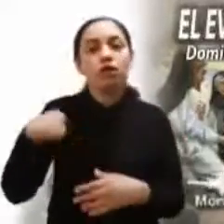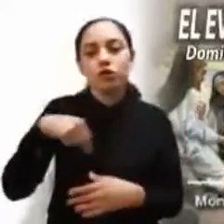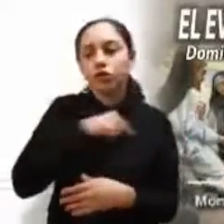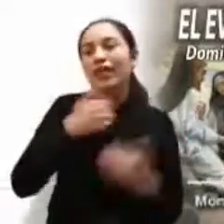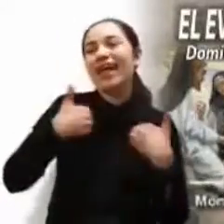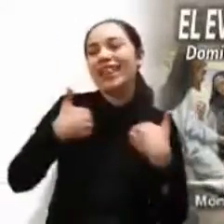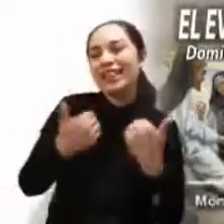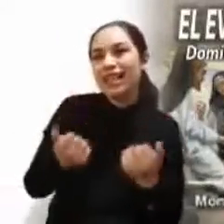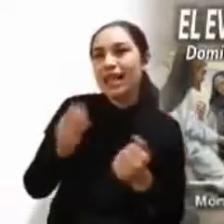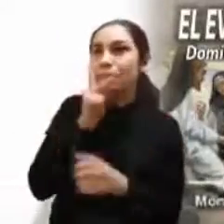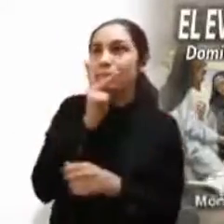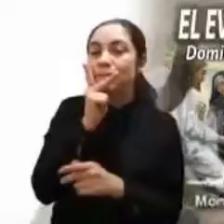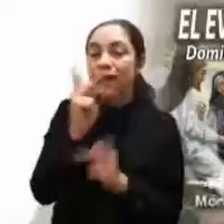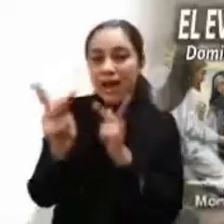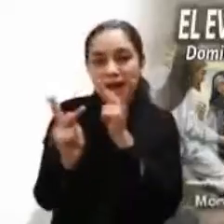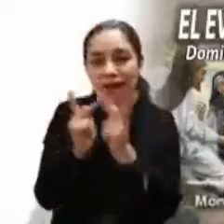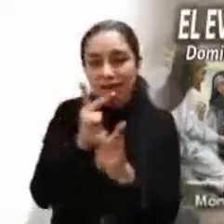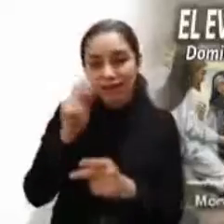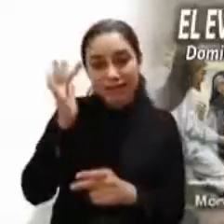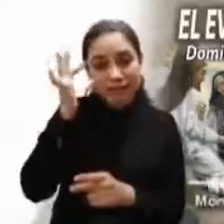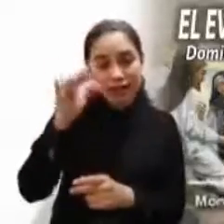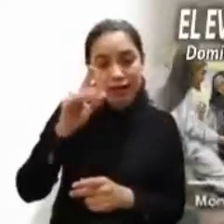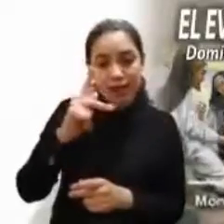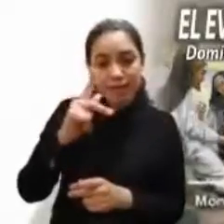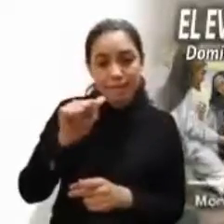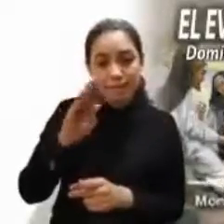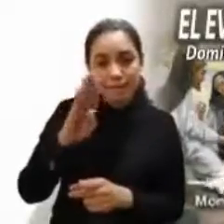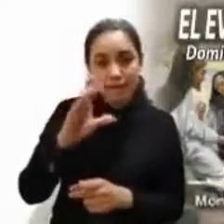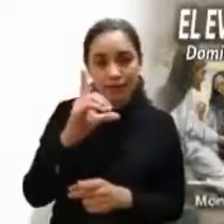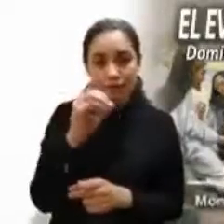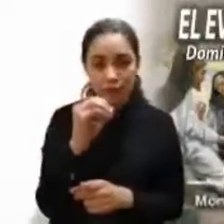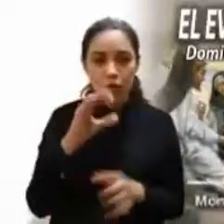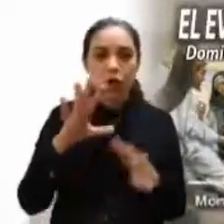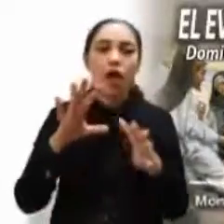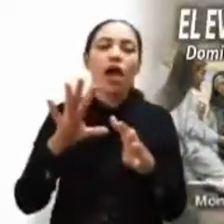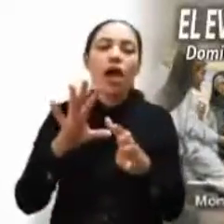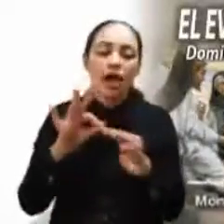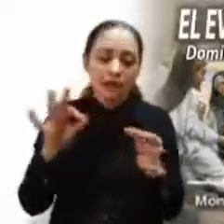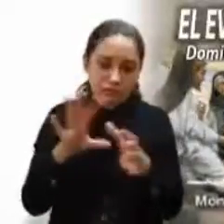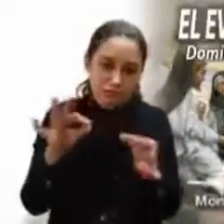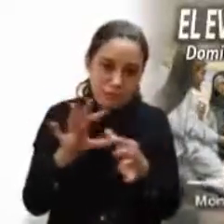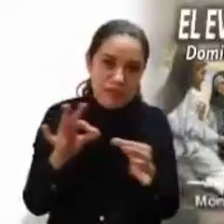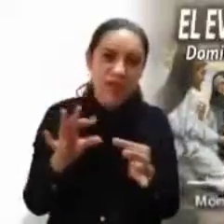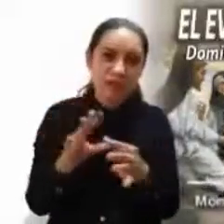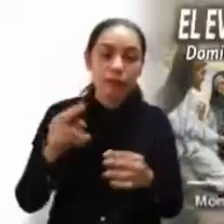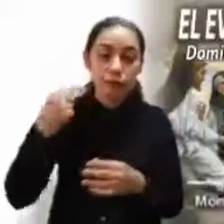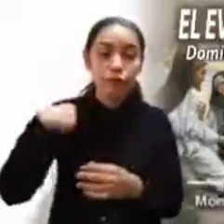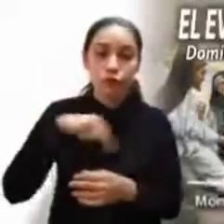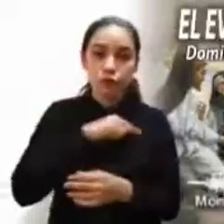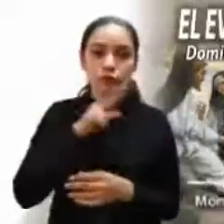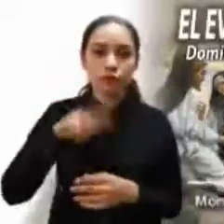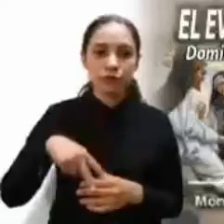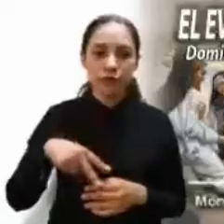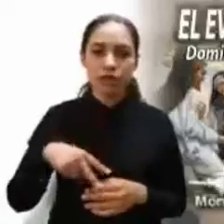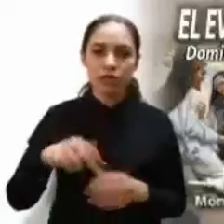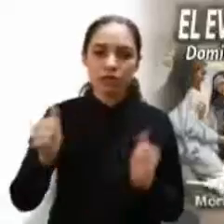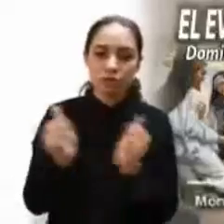asegura que nos hemos revestido de Cristo, y eso no se dice, primero se